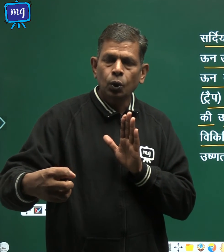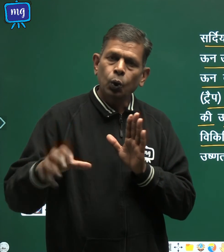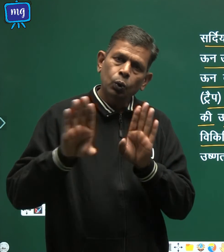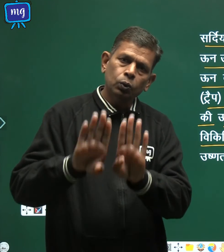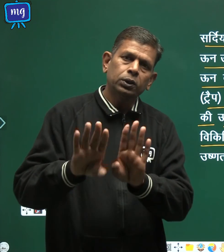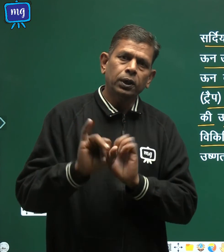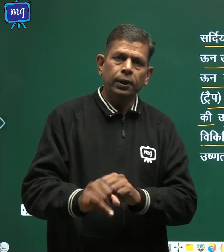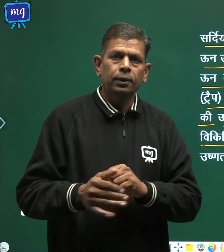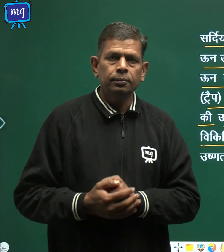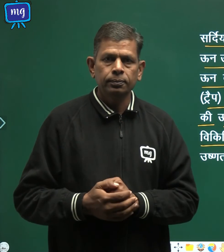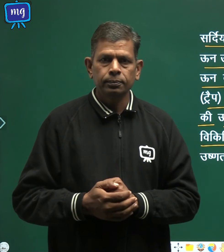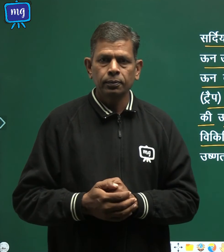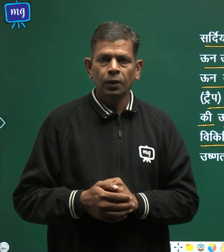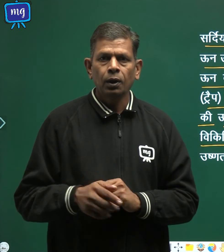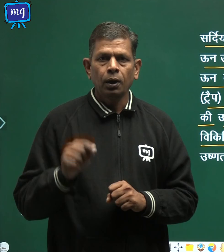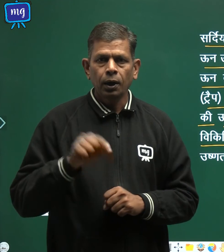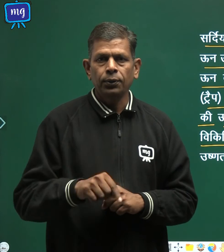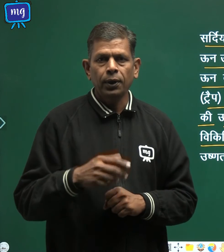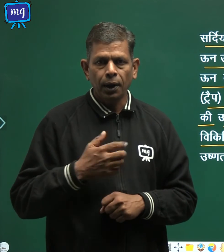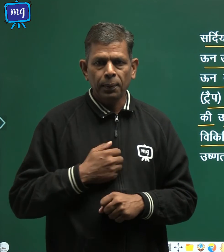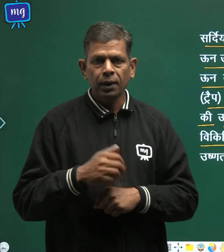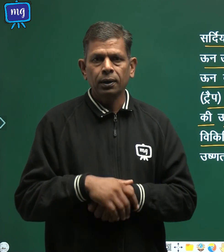रोकती है। अतः हमें